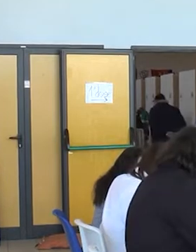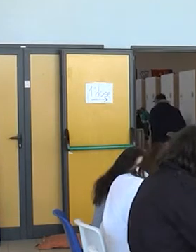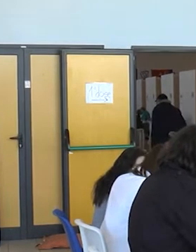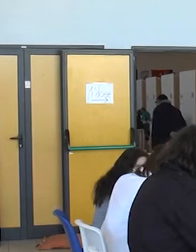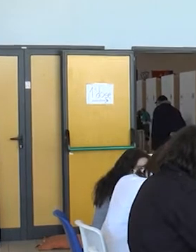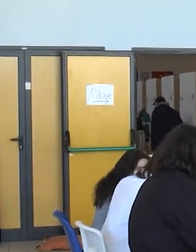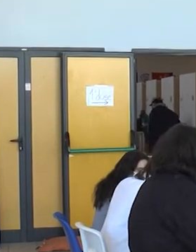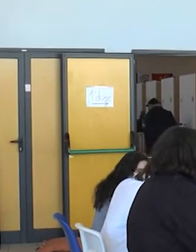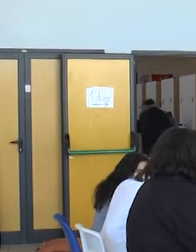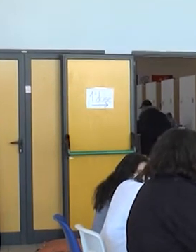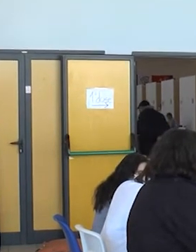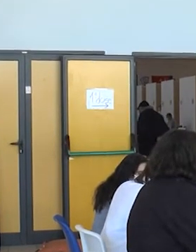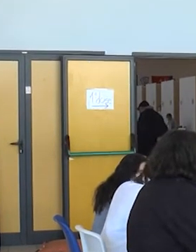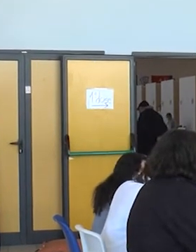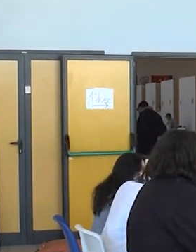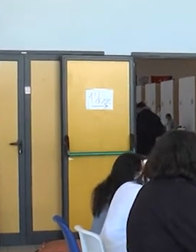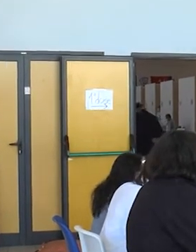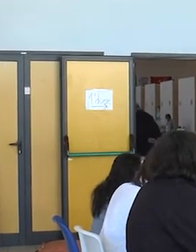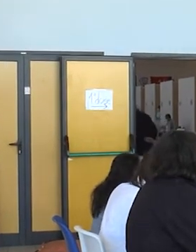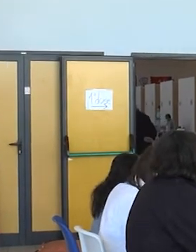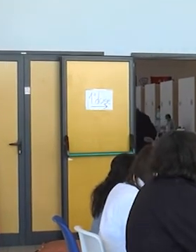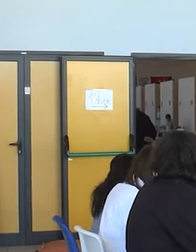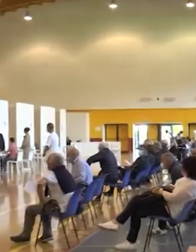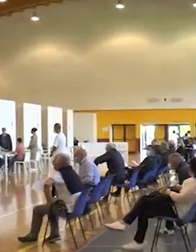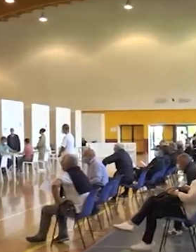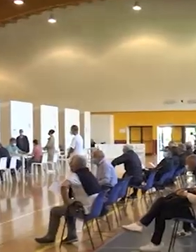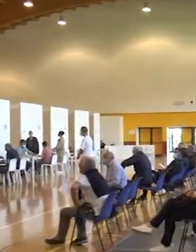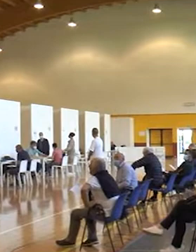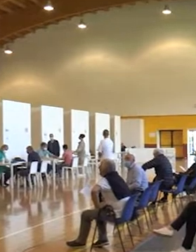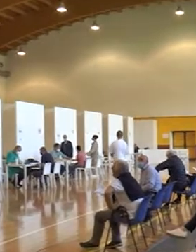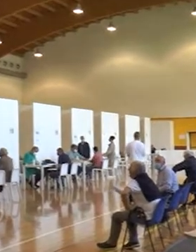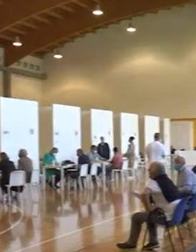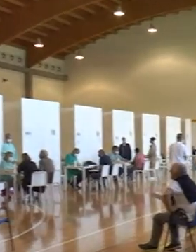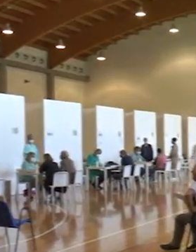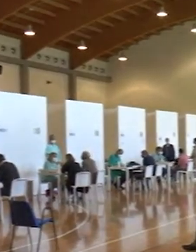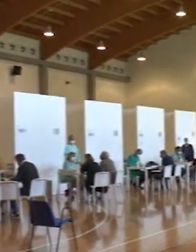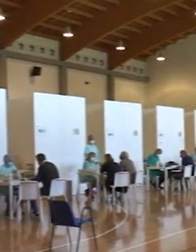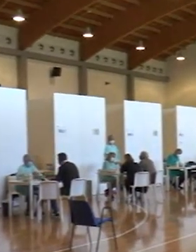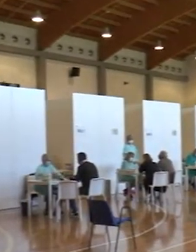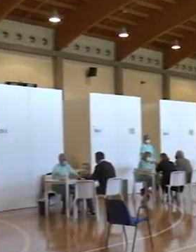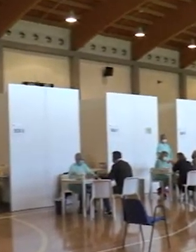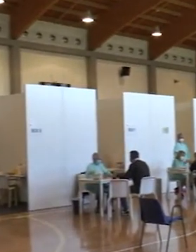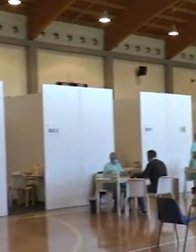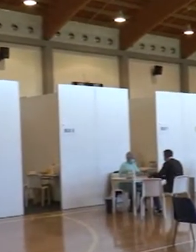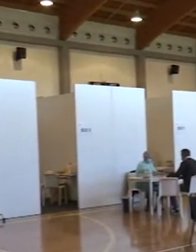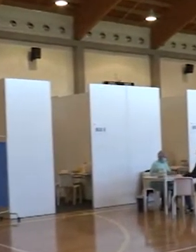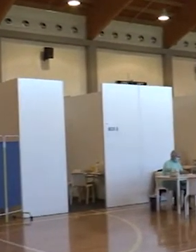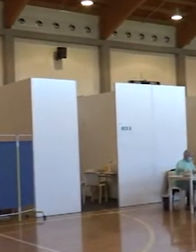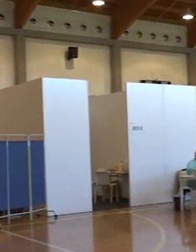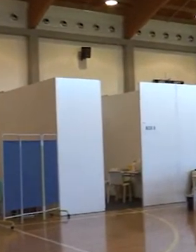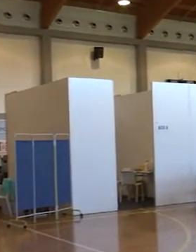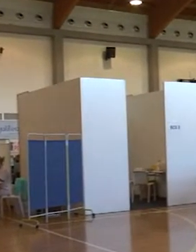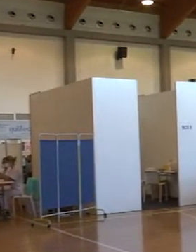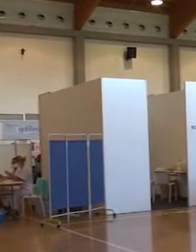Se fino a pochi giorni fa la campagna vaccinale del Veneto stava correndo, ora si prepara a volare molto in alto. Ad annunciare il cambio di passo importantissimo